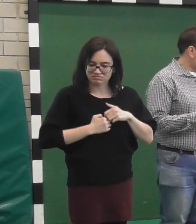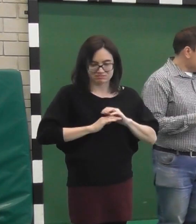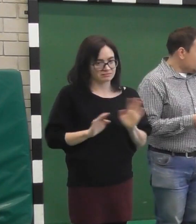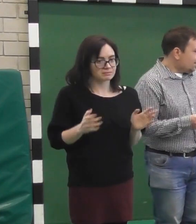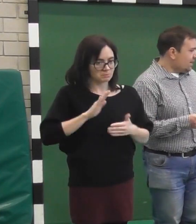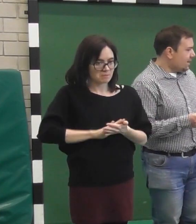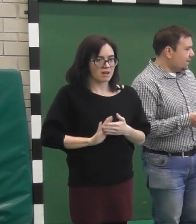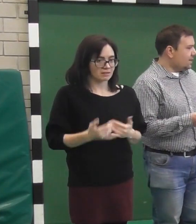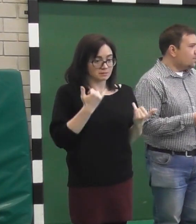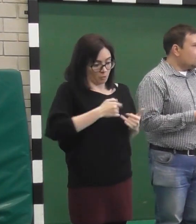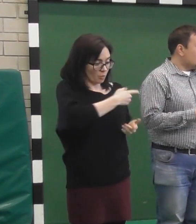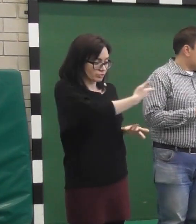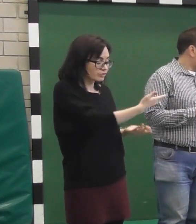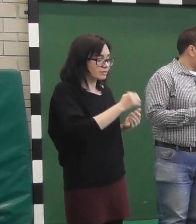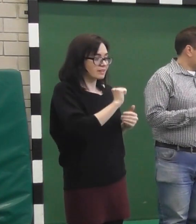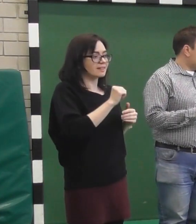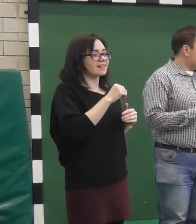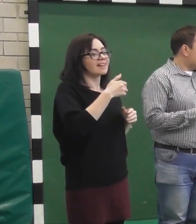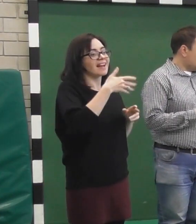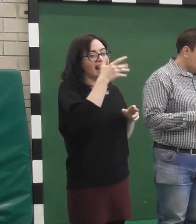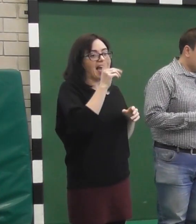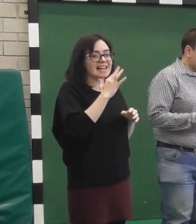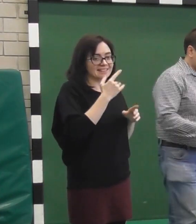Molnár Andorné Klári Vini, aki